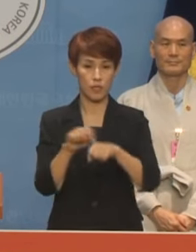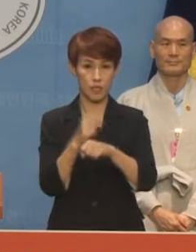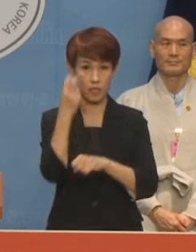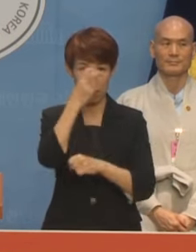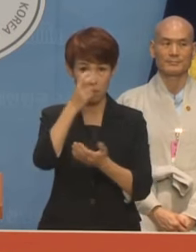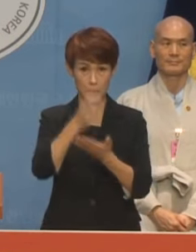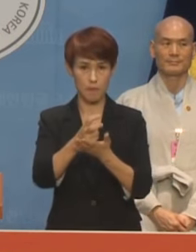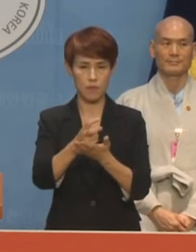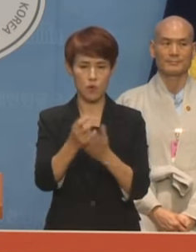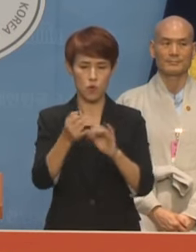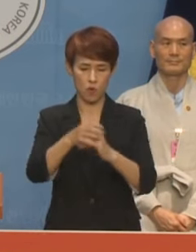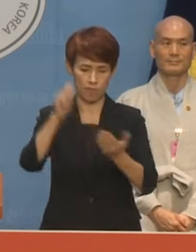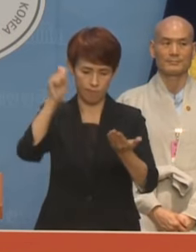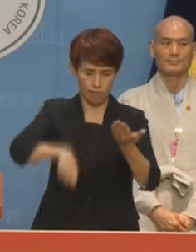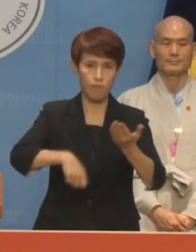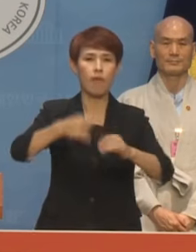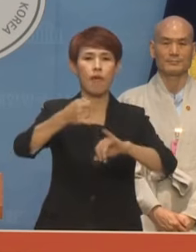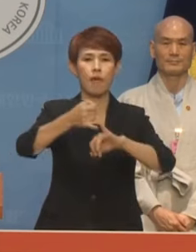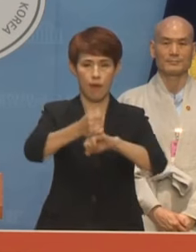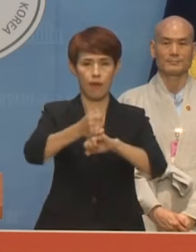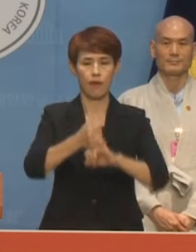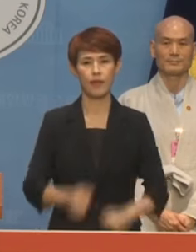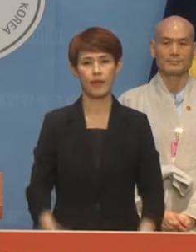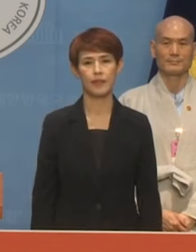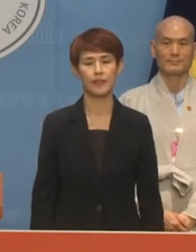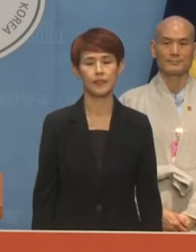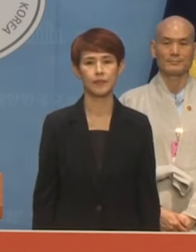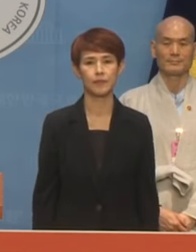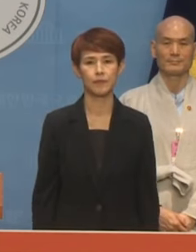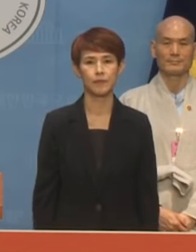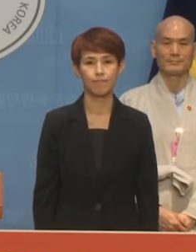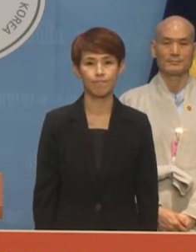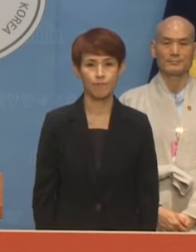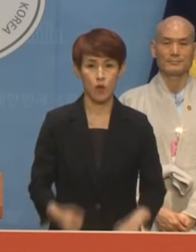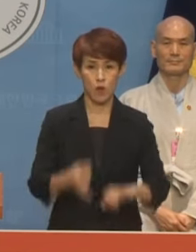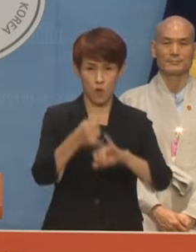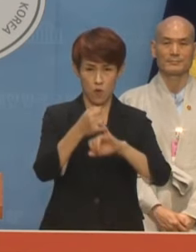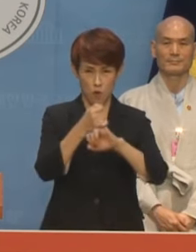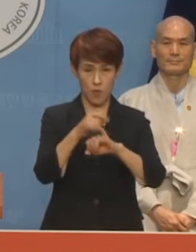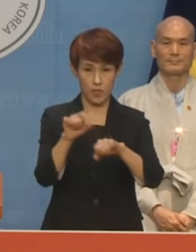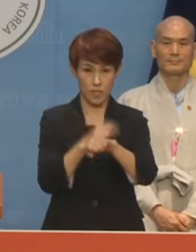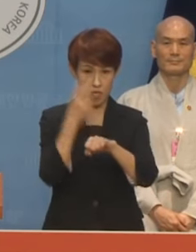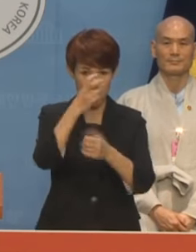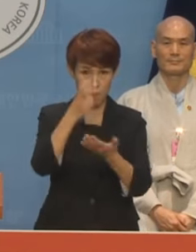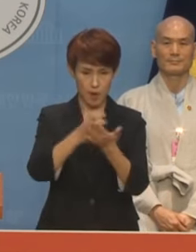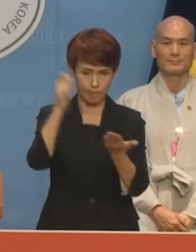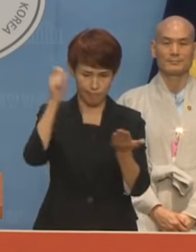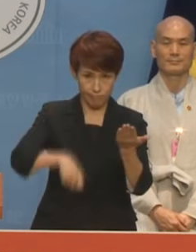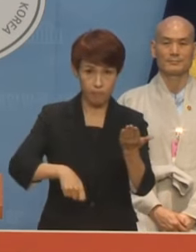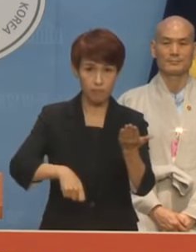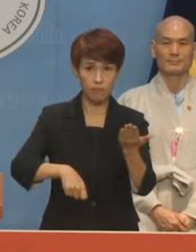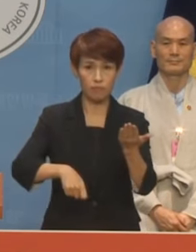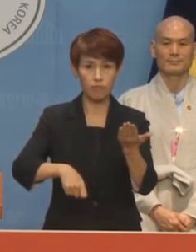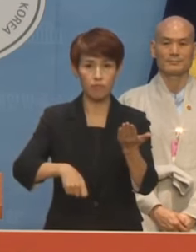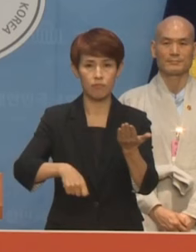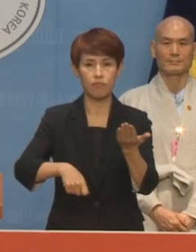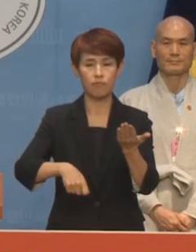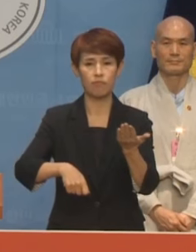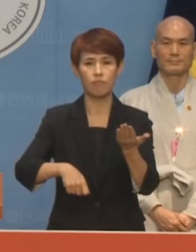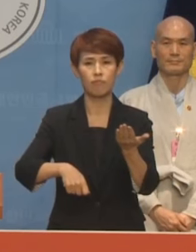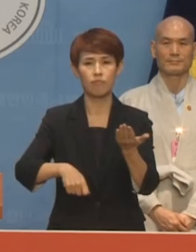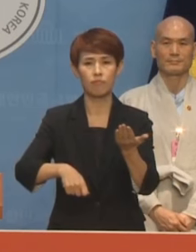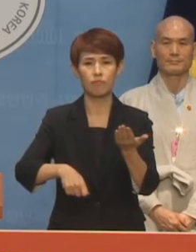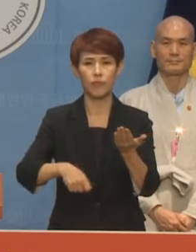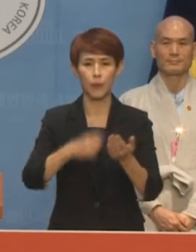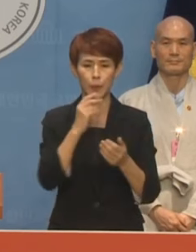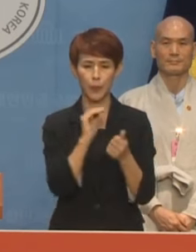반드시 통과시키겠다는 약속의 말씀을 다시 한번 드리도록 하겠습니다. 꼭 특검법 통과시켜서 아까 말씀드렸던